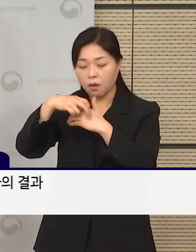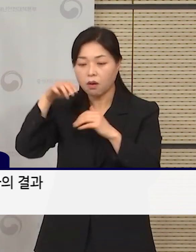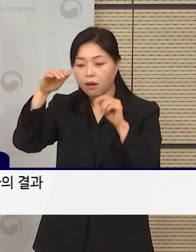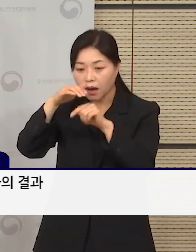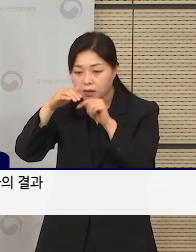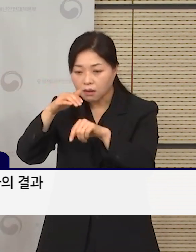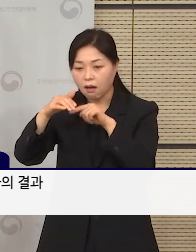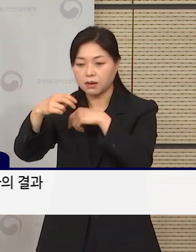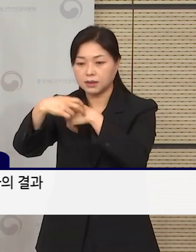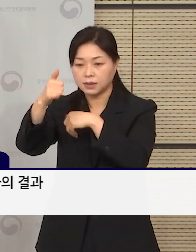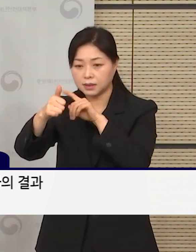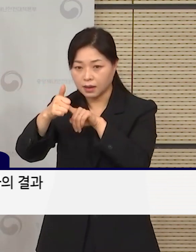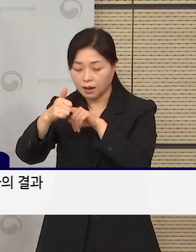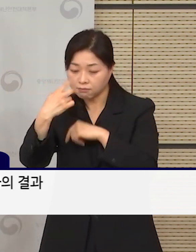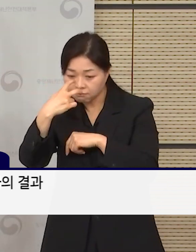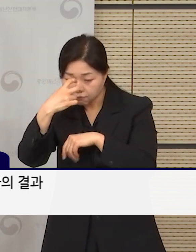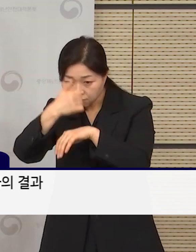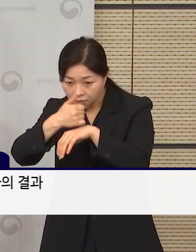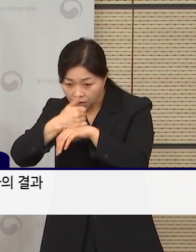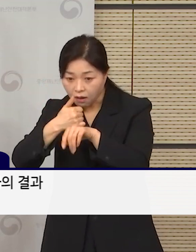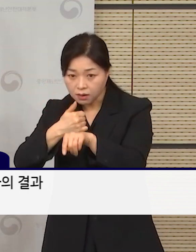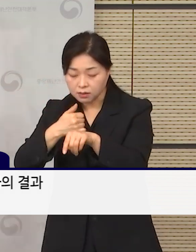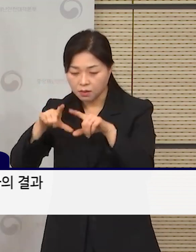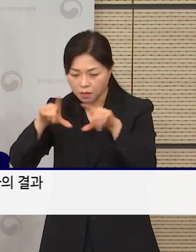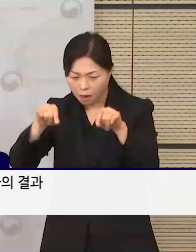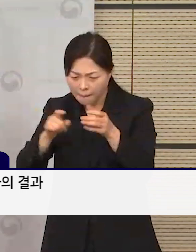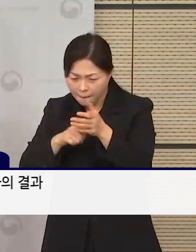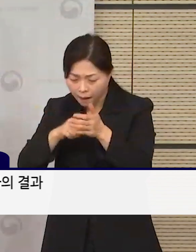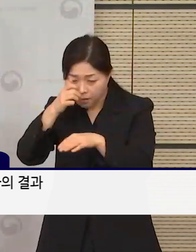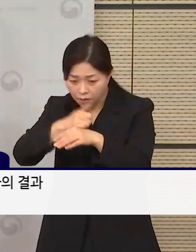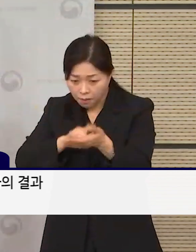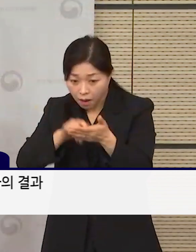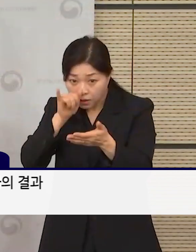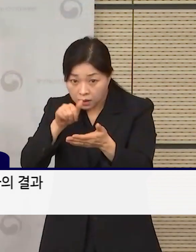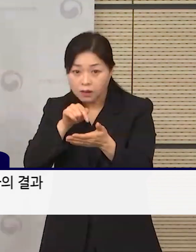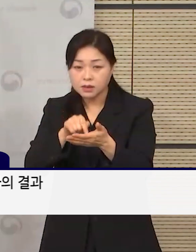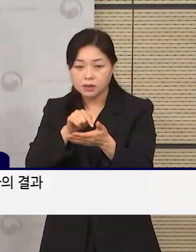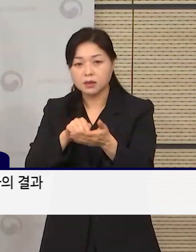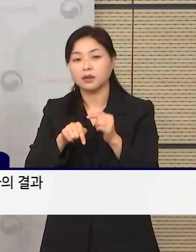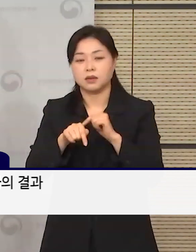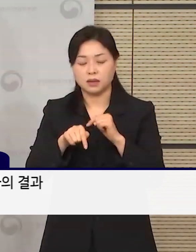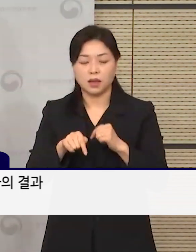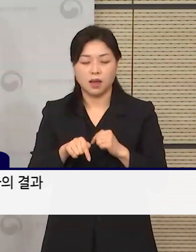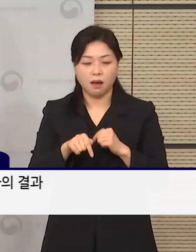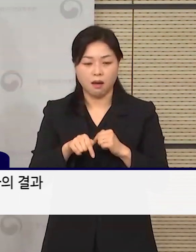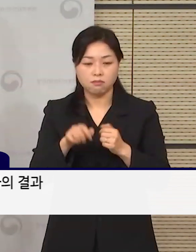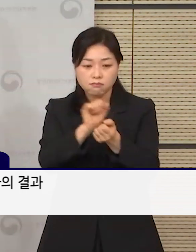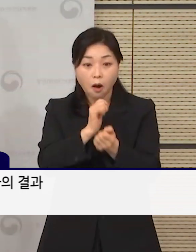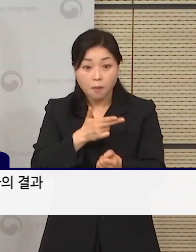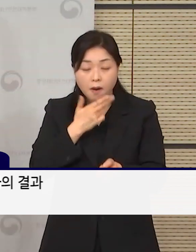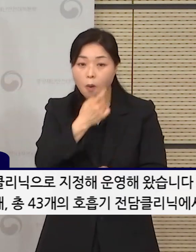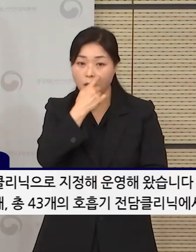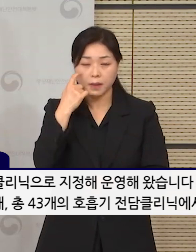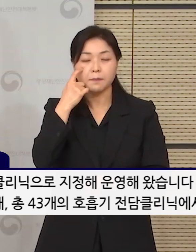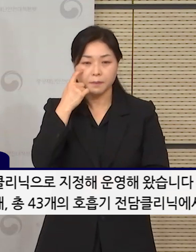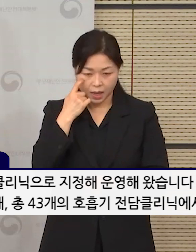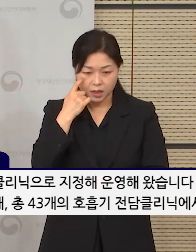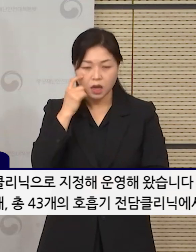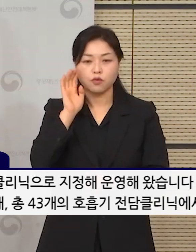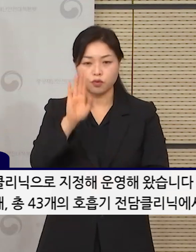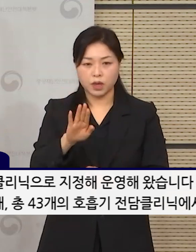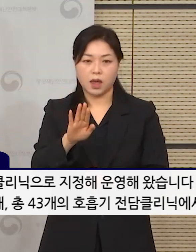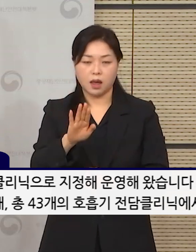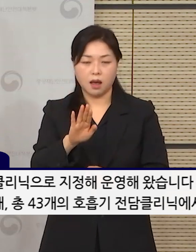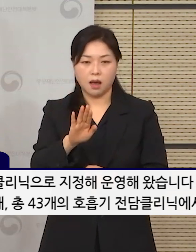실시한 전문가용 신속항원 검사의 결과 음성인 경우에 받으실 수가 있겠습니다. 이러한 진료를